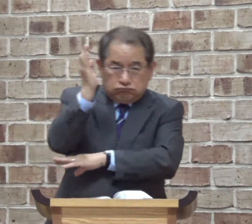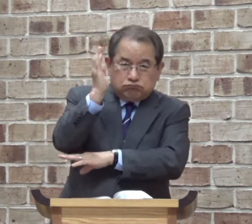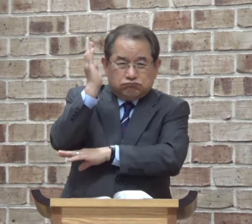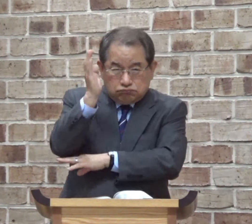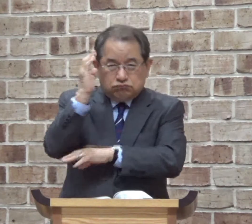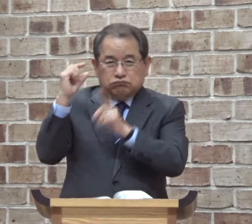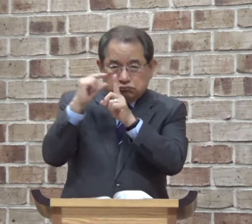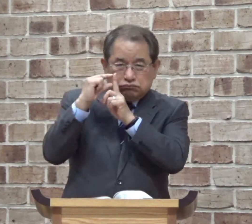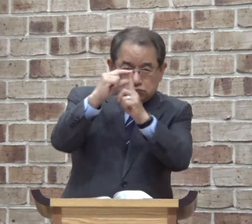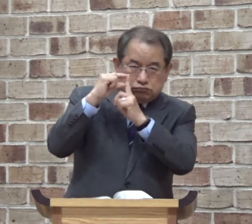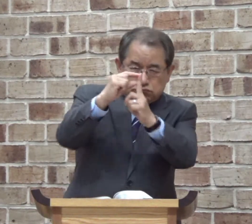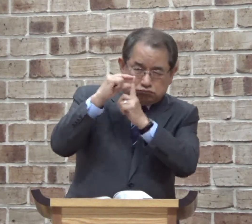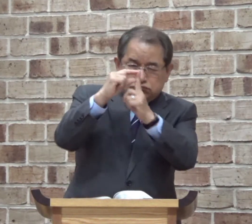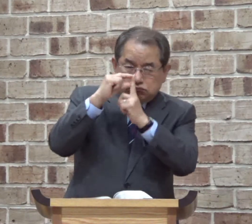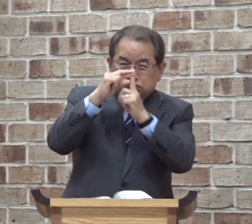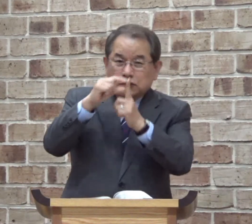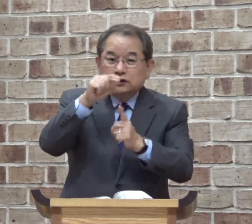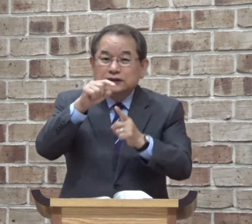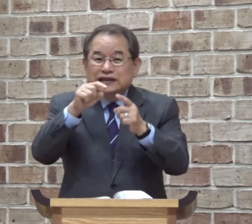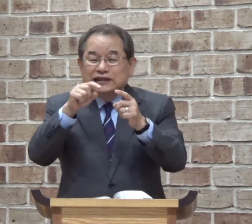특별히 예수님의 말씀에서는